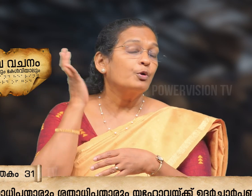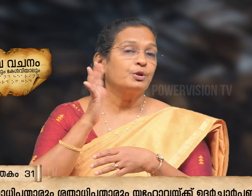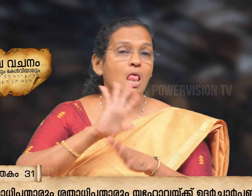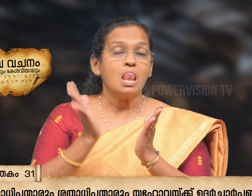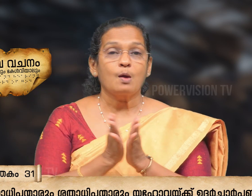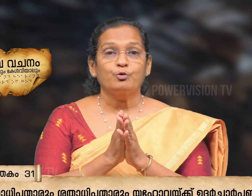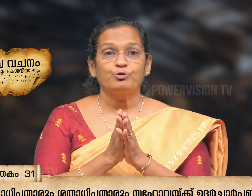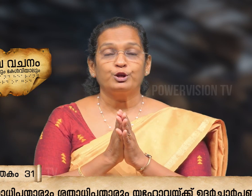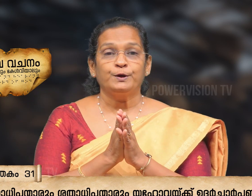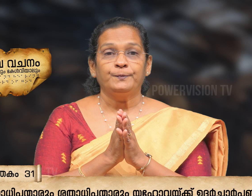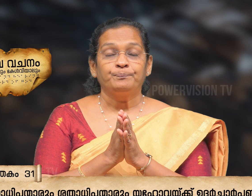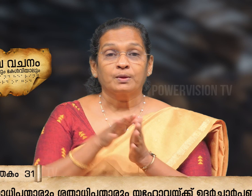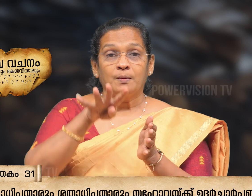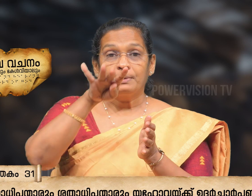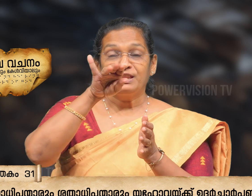പൊന്ന് എല്ലാം കൂടി